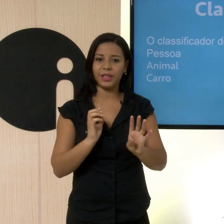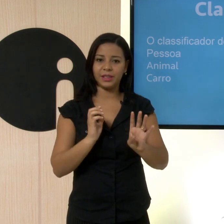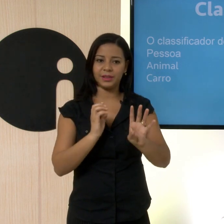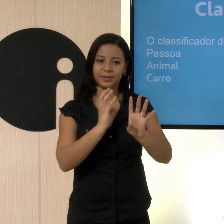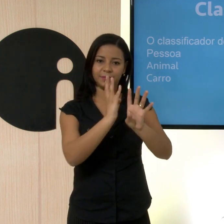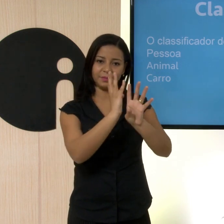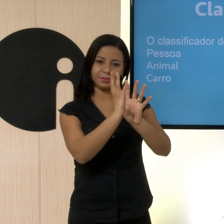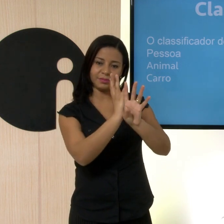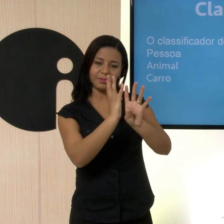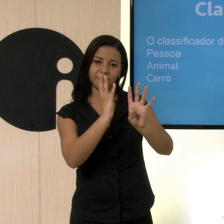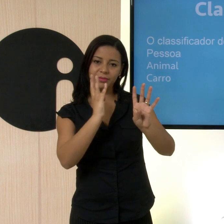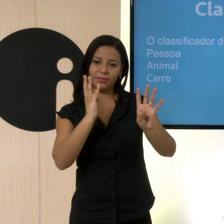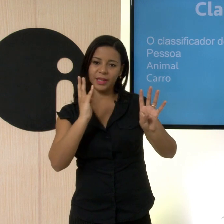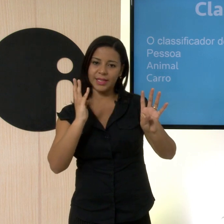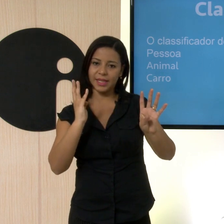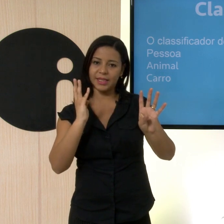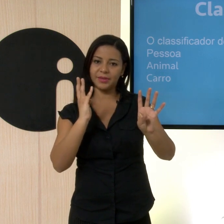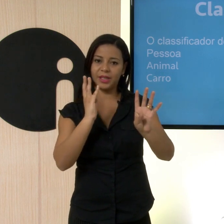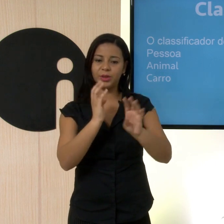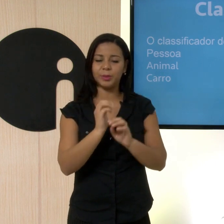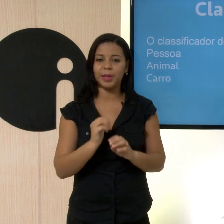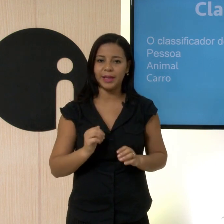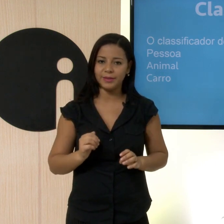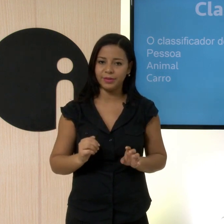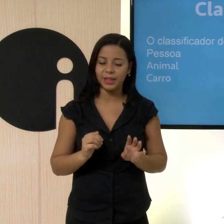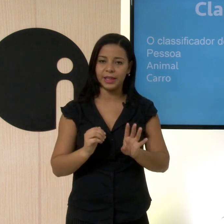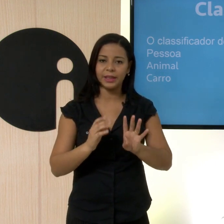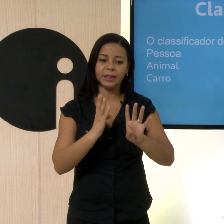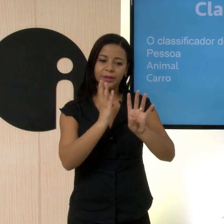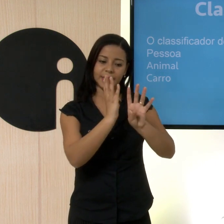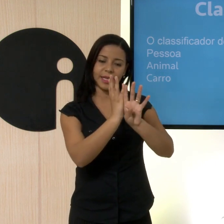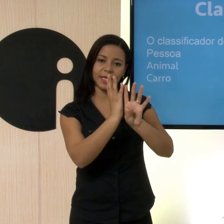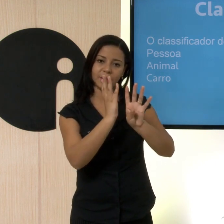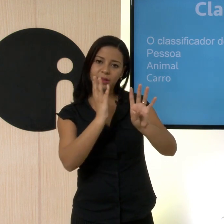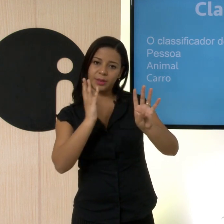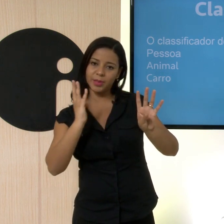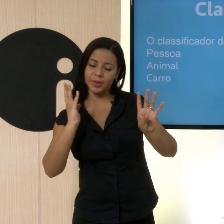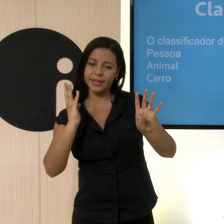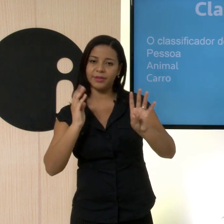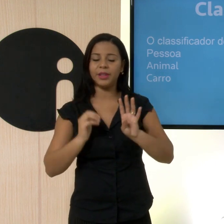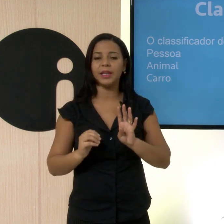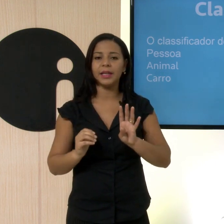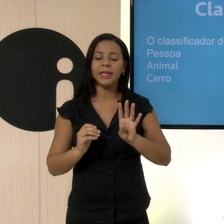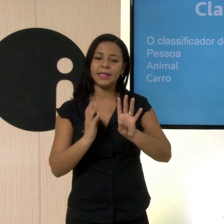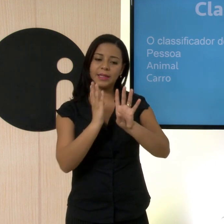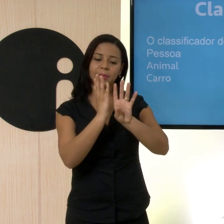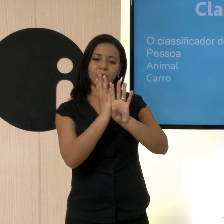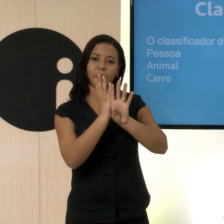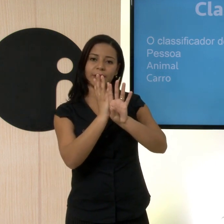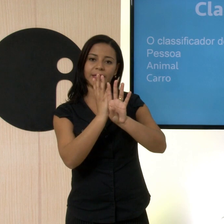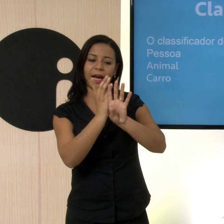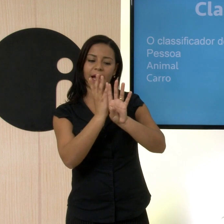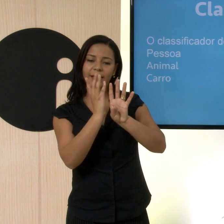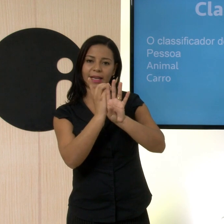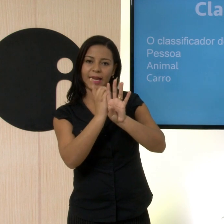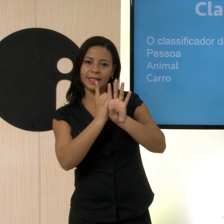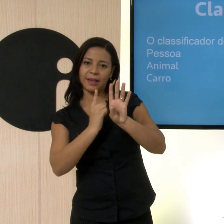fila. Esse classificador para fila. Então, nesse caso, são as pessoas na fila. Se essa pessoa está atrás, ela veio